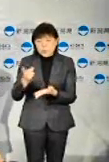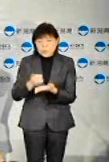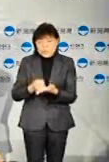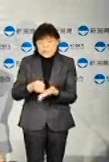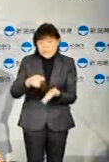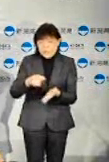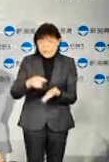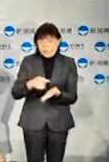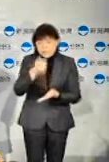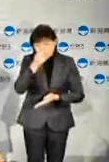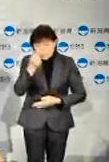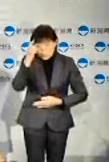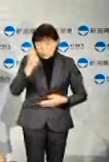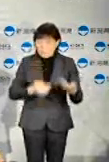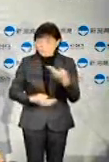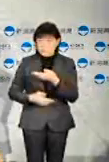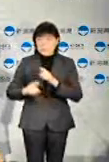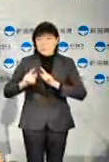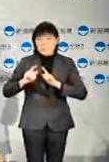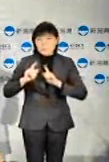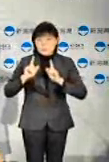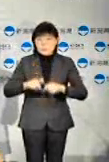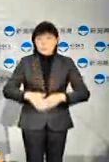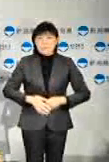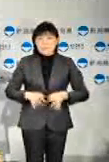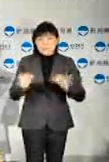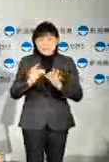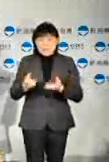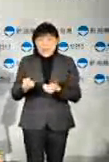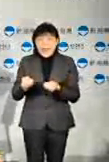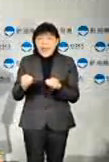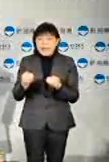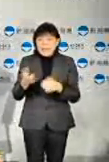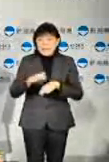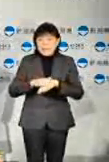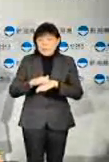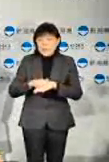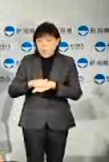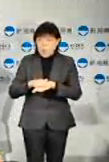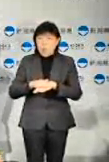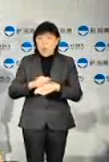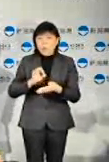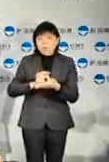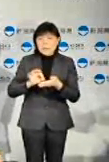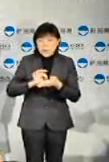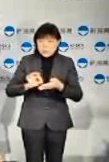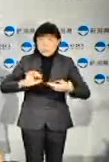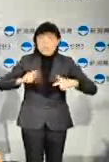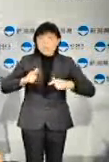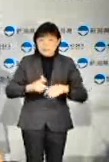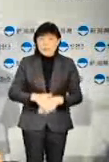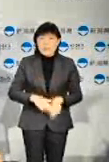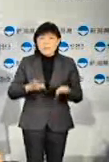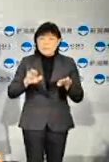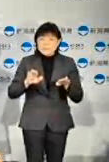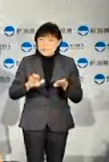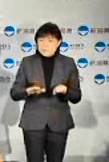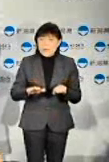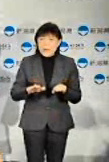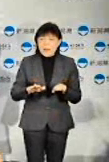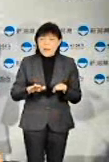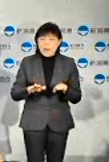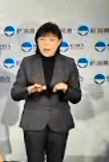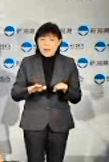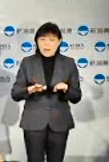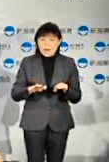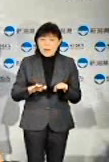制度だけでも十分足りるという ふうに、足りるかどうか分かりませんが、私のイメージはその突然新しいものをこう入れるというよりも、今すでに短所